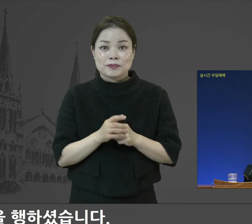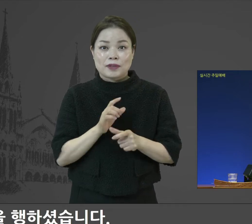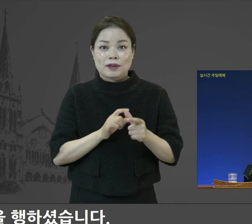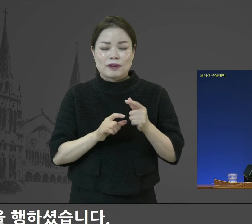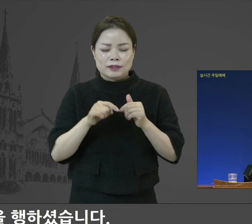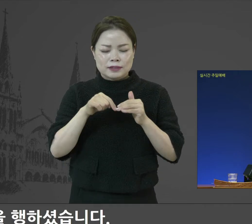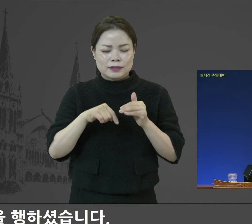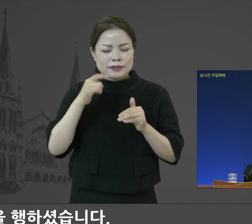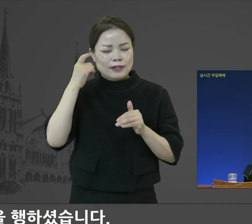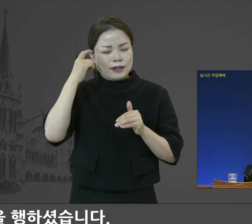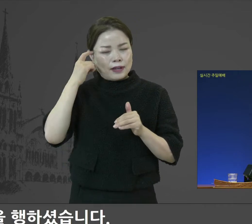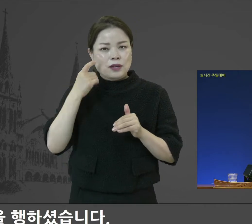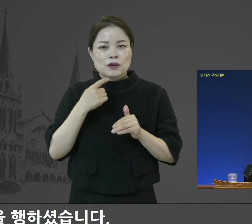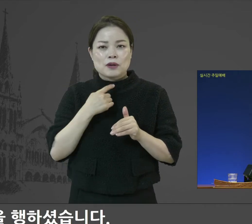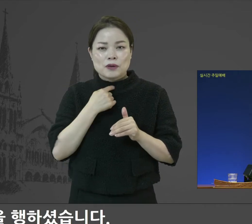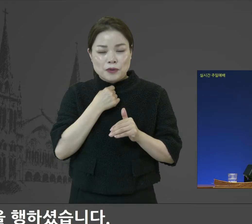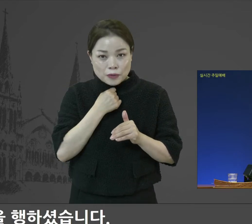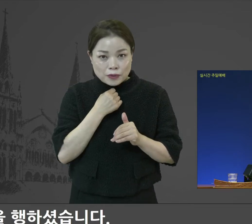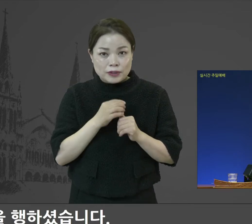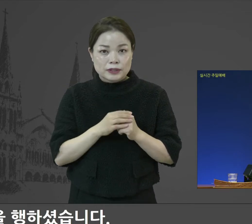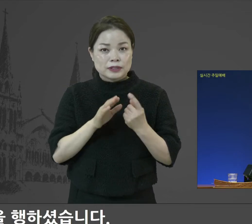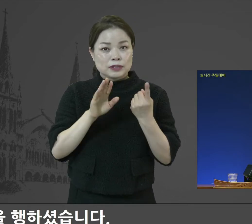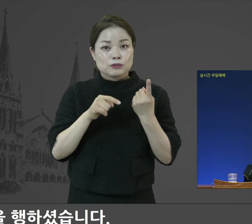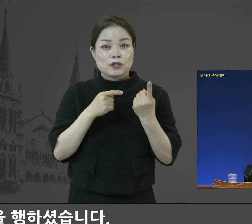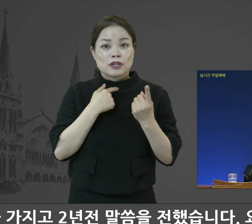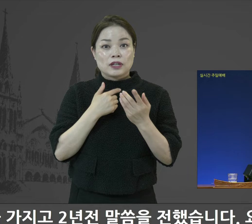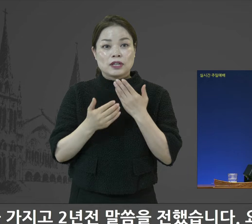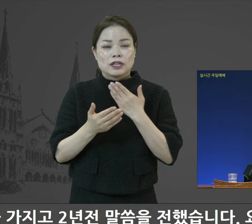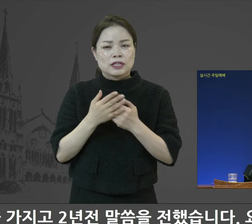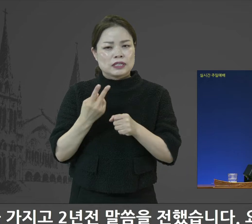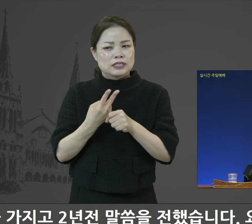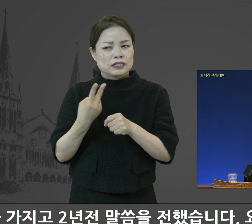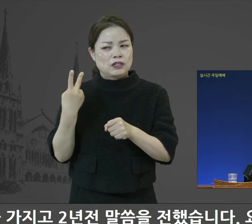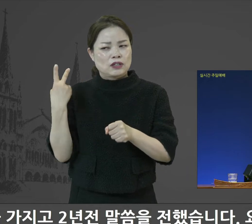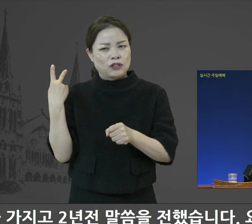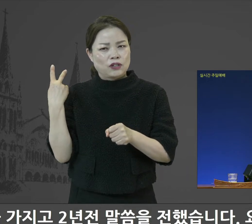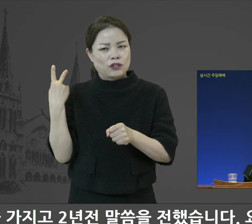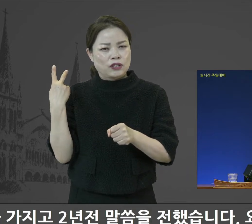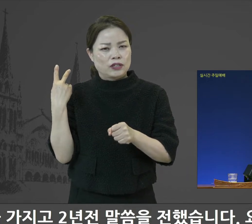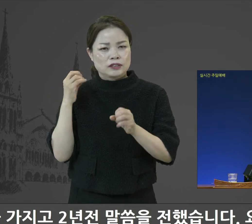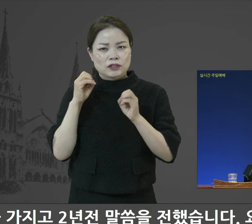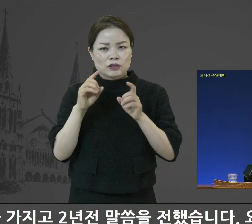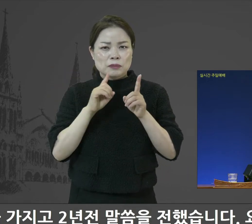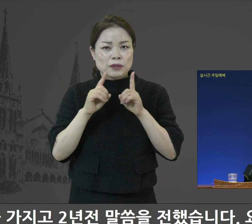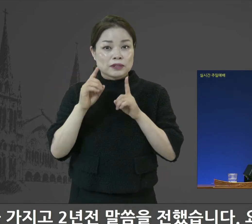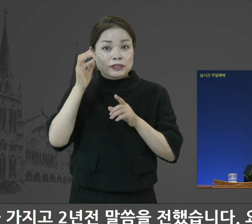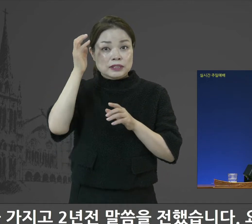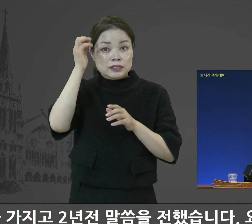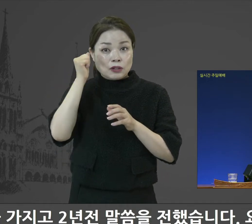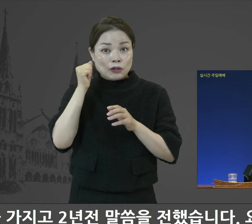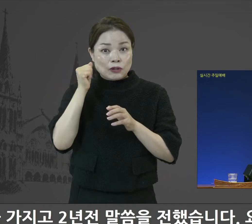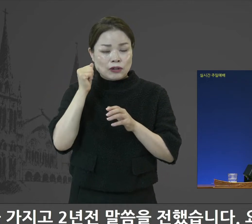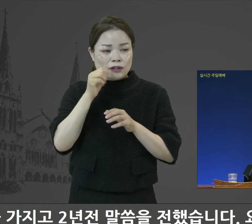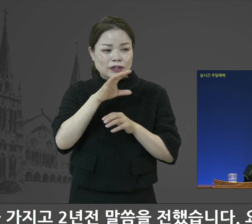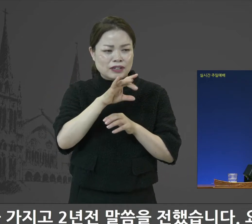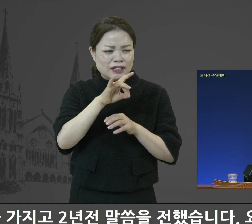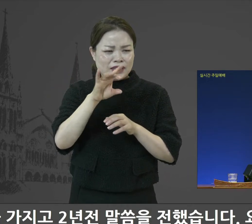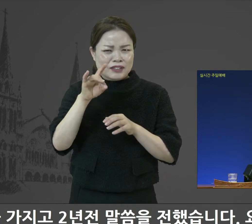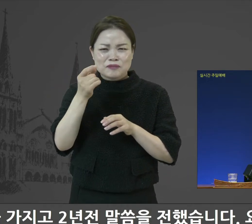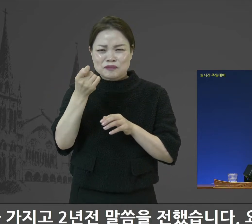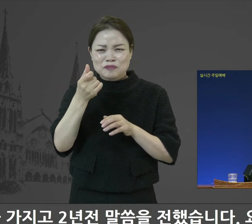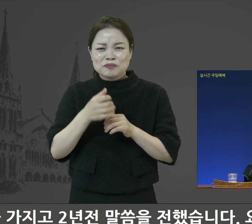깊이 들어가려고 하는데, 제가 일부 때 경험해 보니까 2년 전에 이 전한 말씀 기억하시는 분이 참